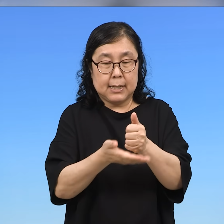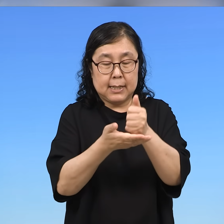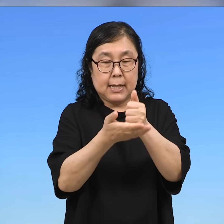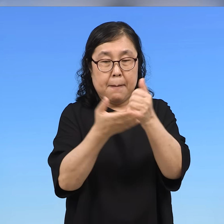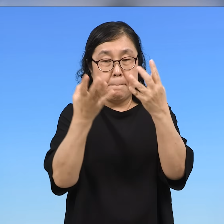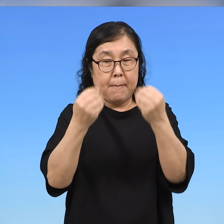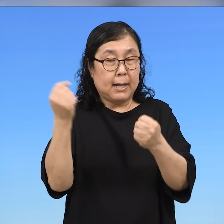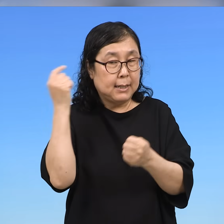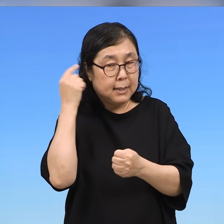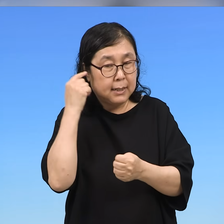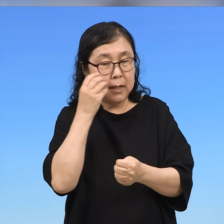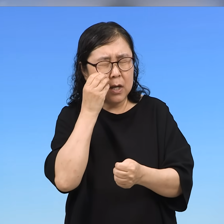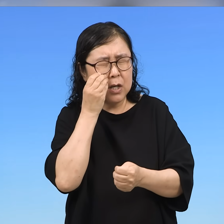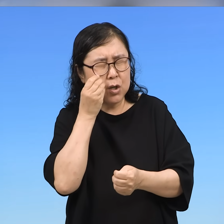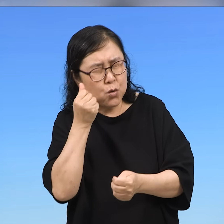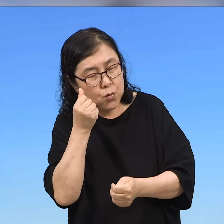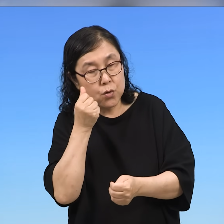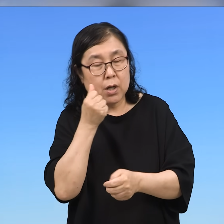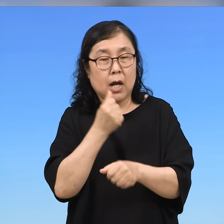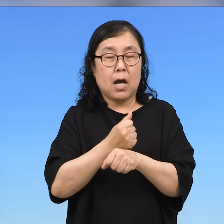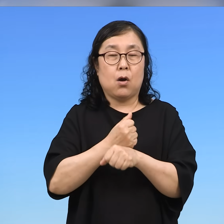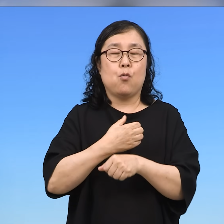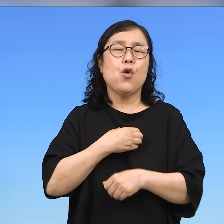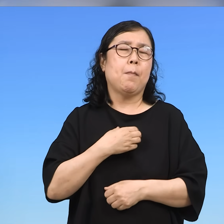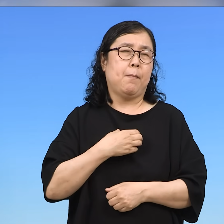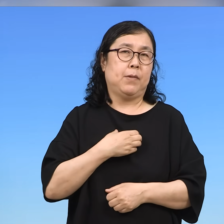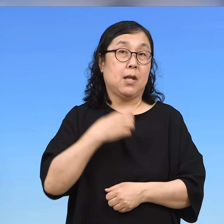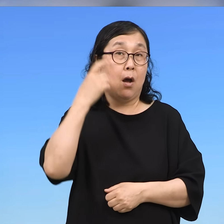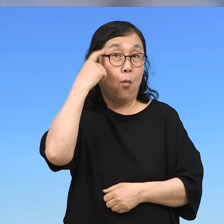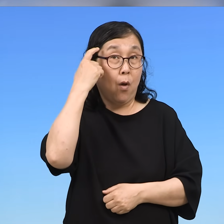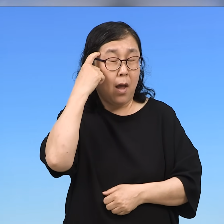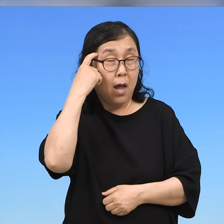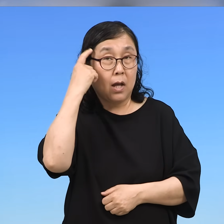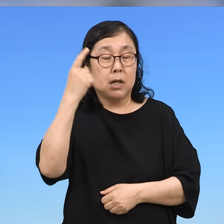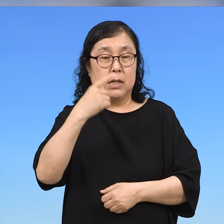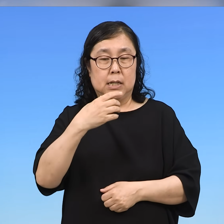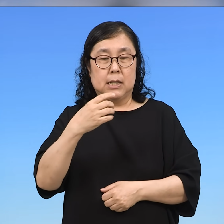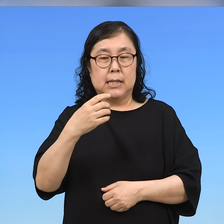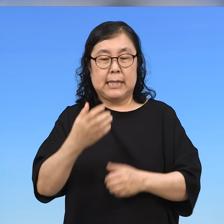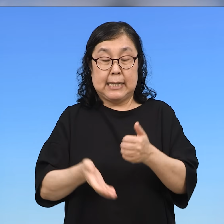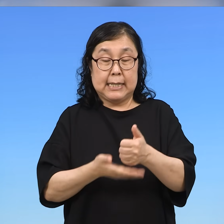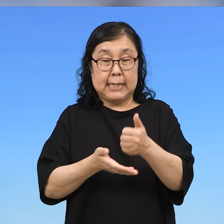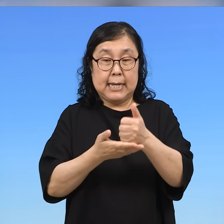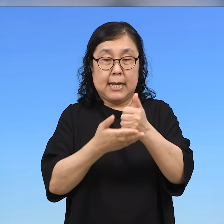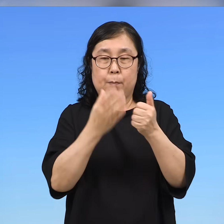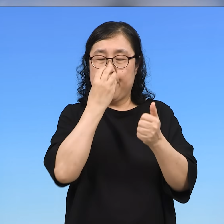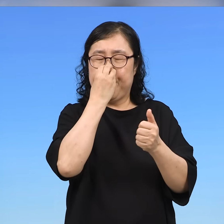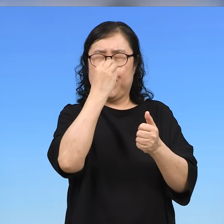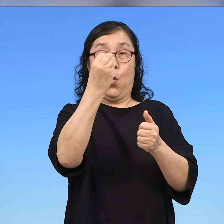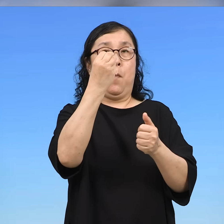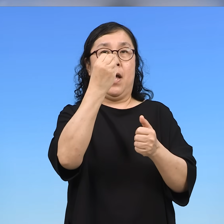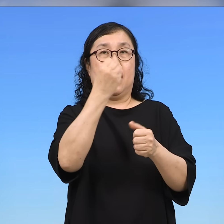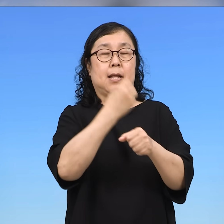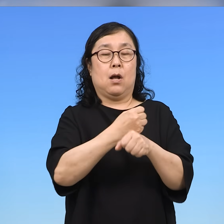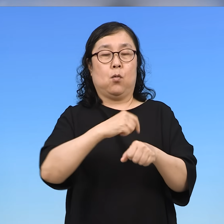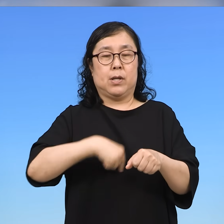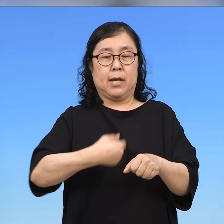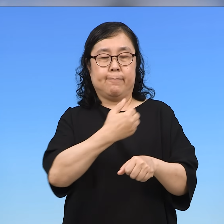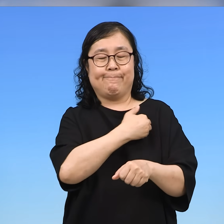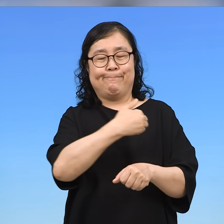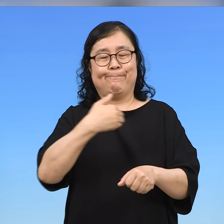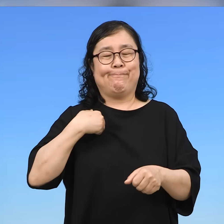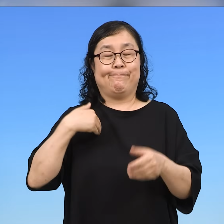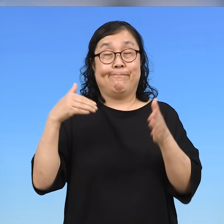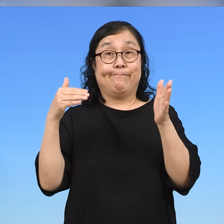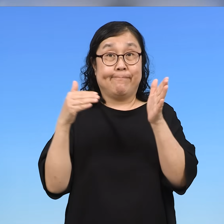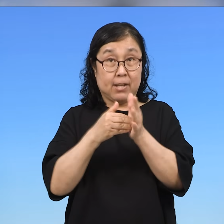사람들에게 칭찬 많이 듣는데 익숙하는 게 왜 위험한가 하면요, 그 칭찬에 우쭐해지면, 그래서 자기 만족이